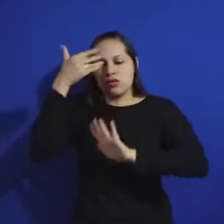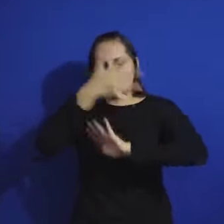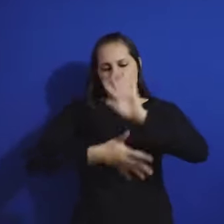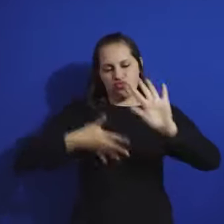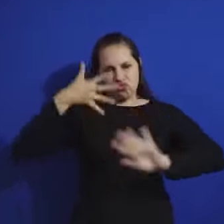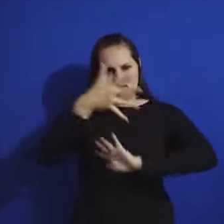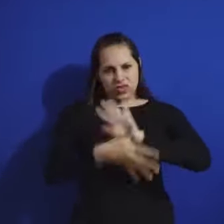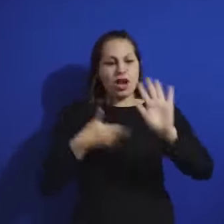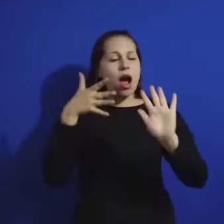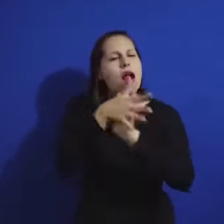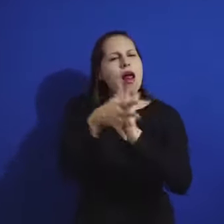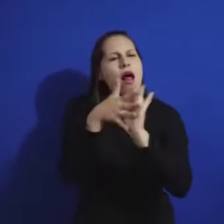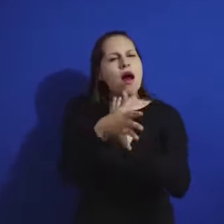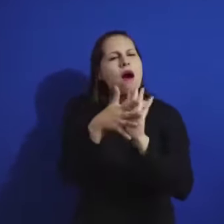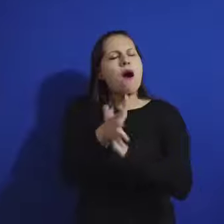medio de un vídeo de máximo cinco minutos